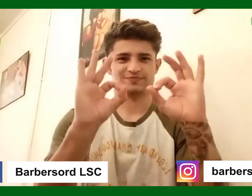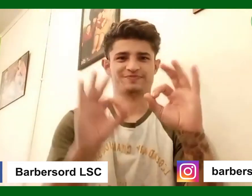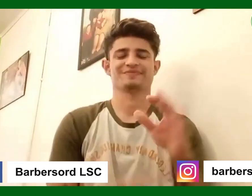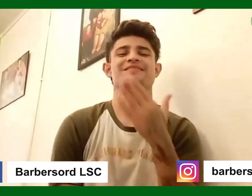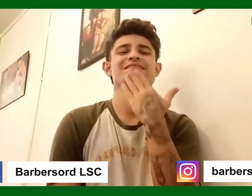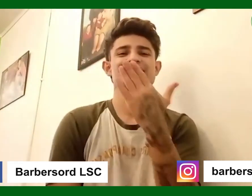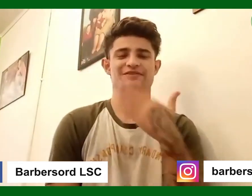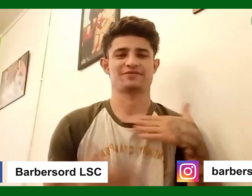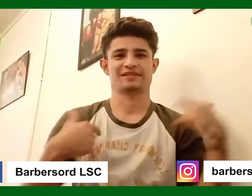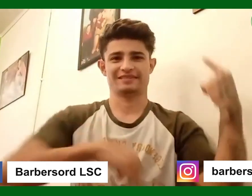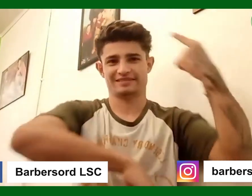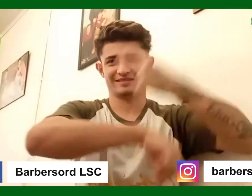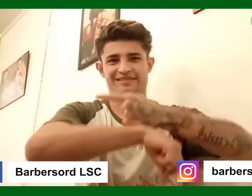gracias. Feliz día.